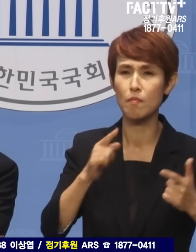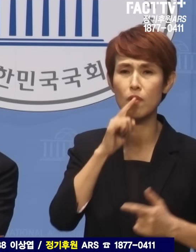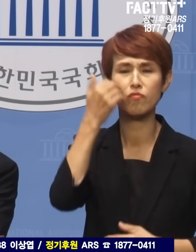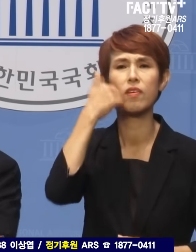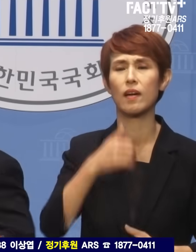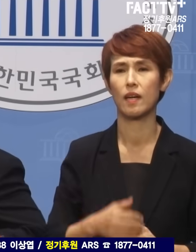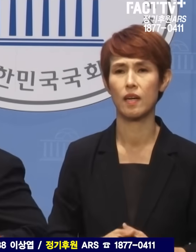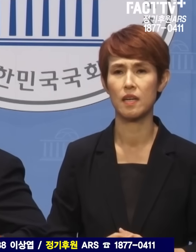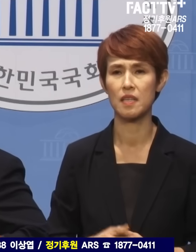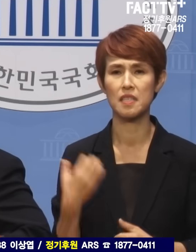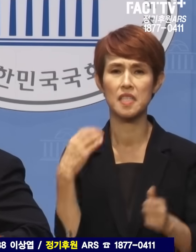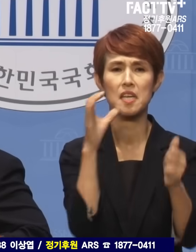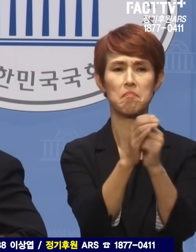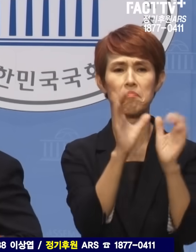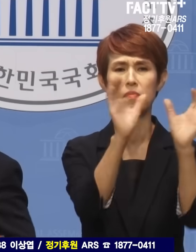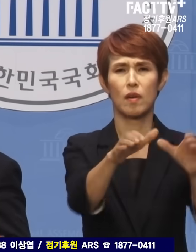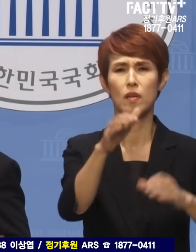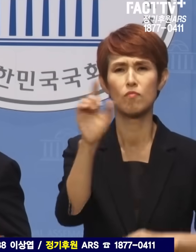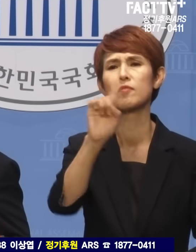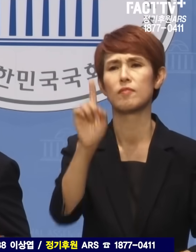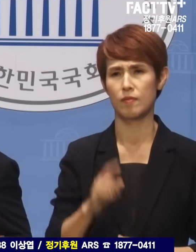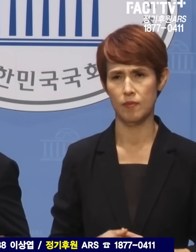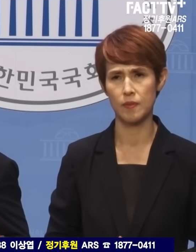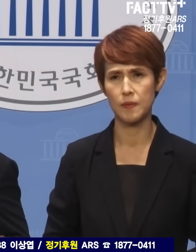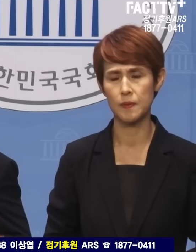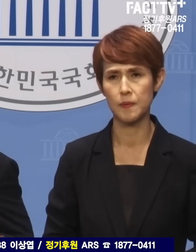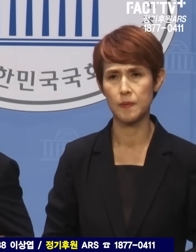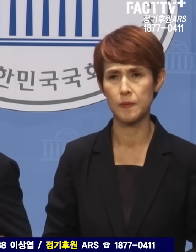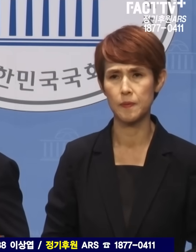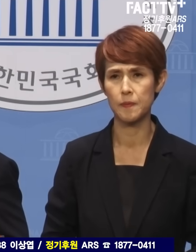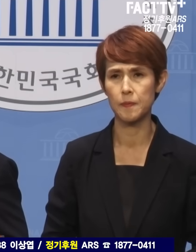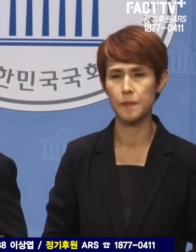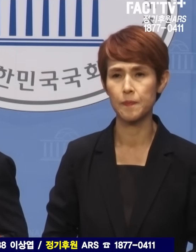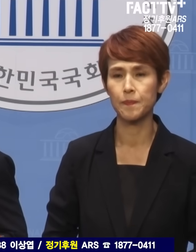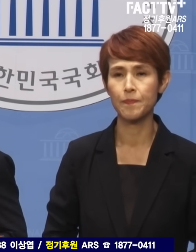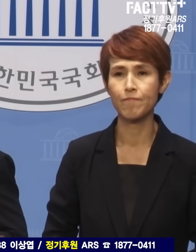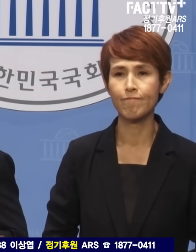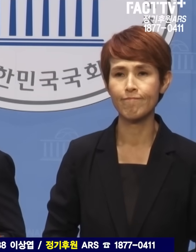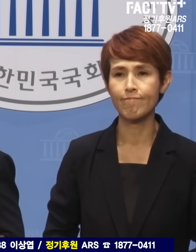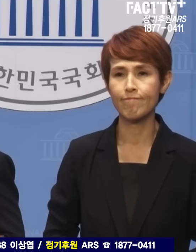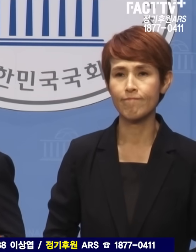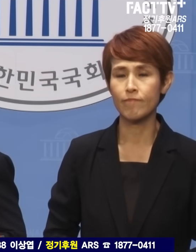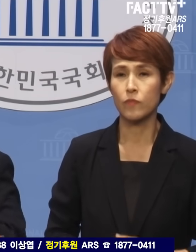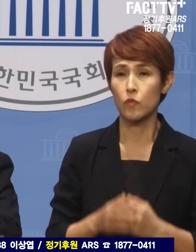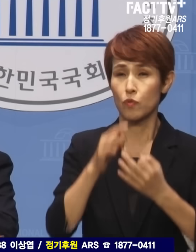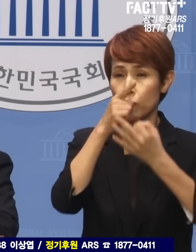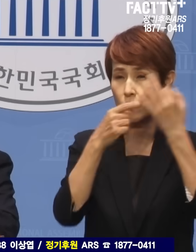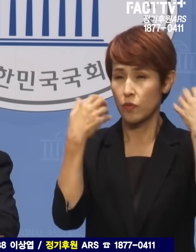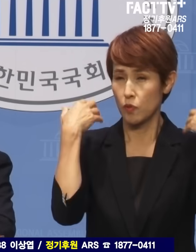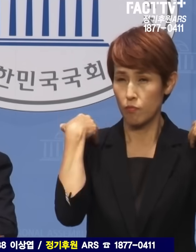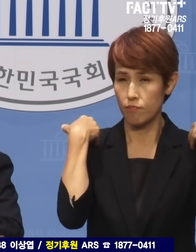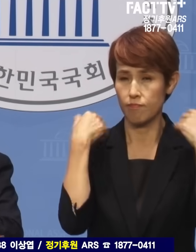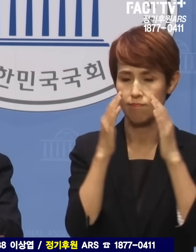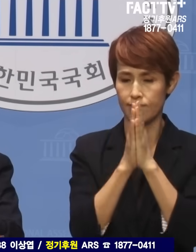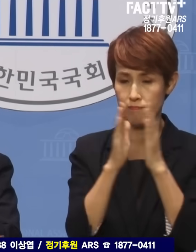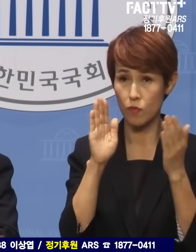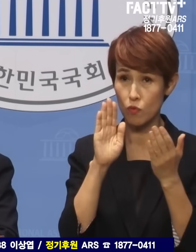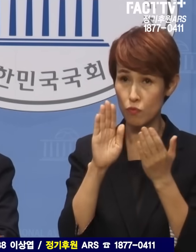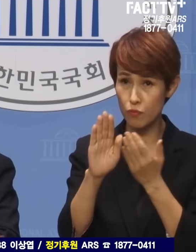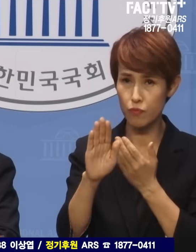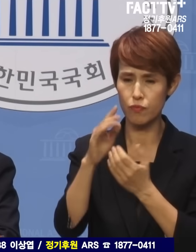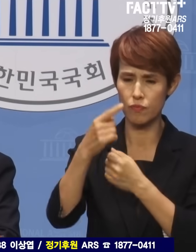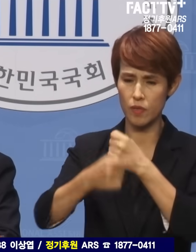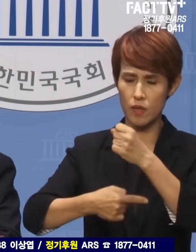누구에게 책임을 떠넘기려 하고 있습니까 윤석열 정부 7범 이후 겨우